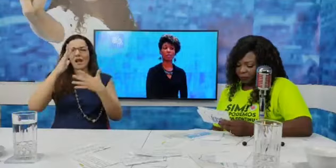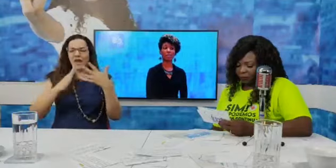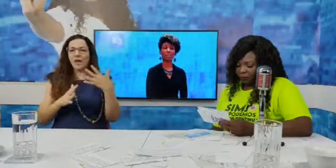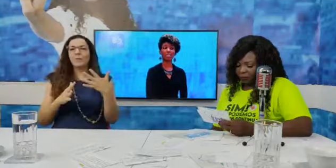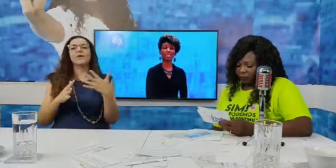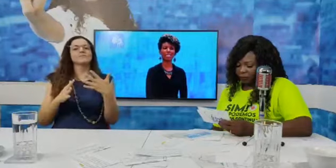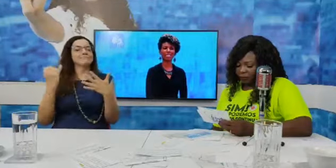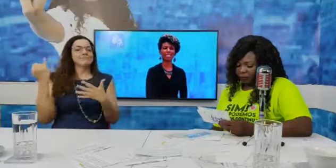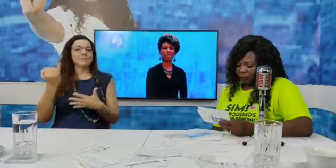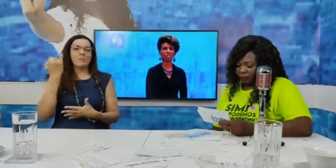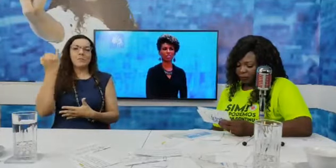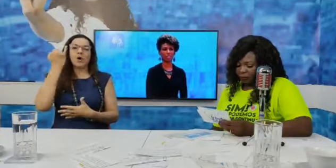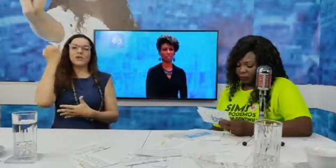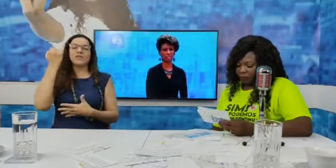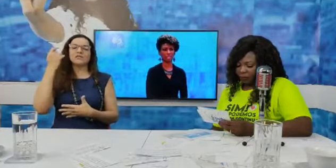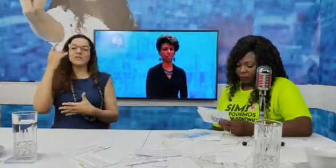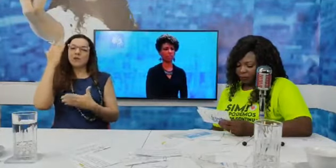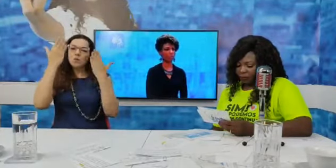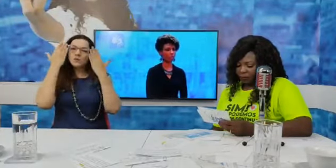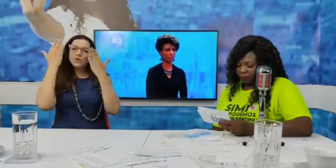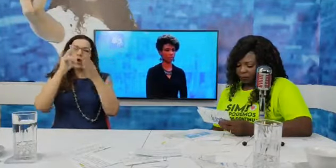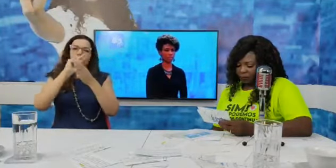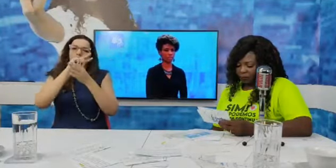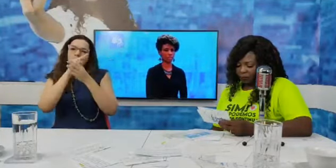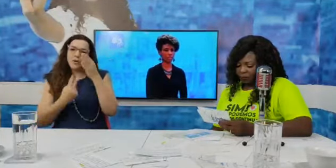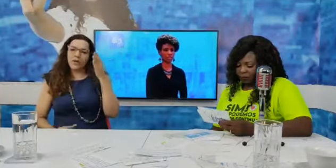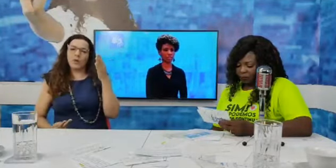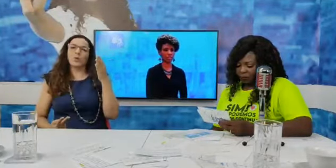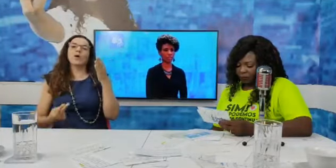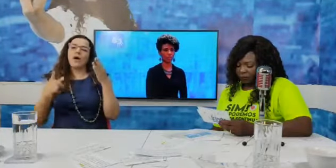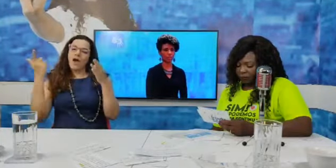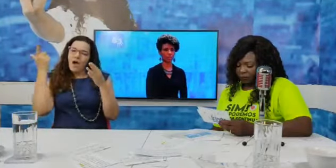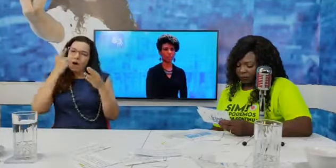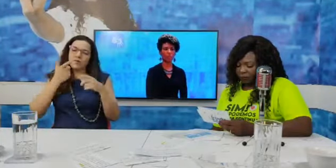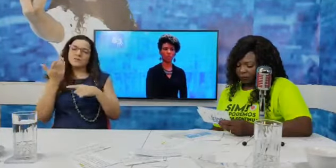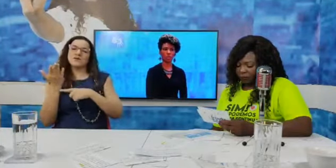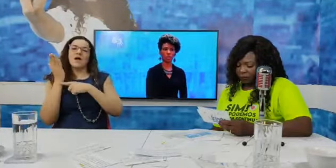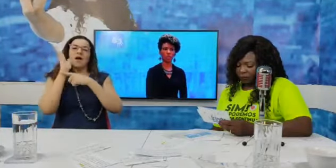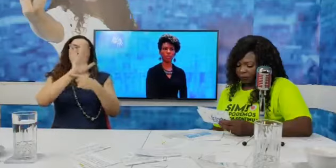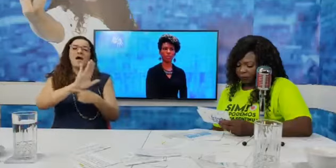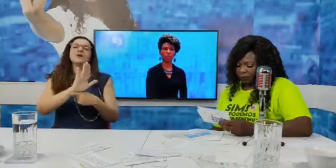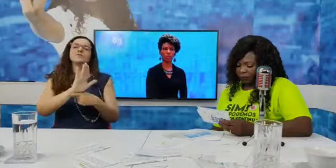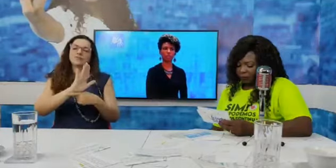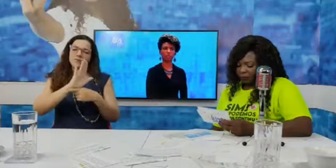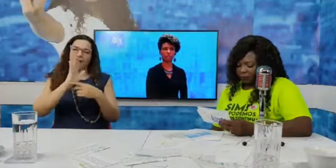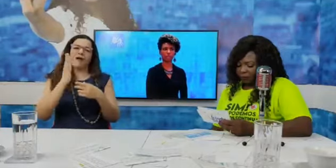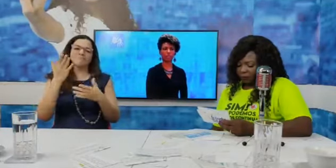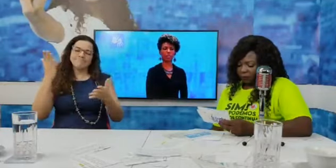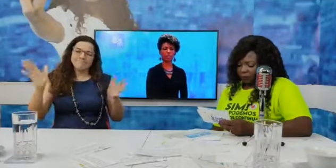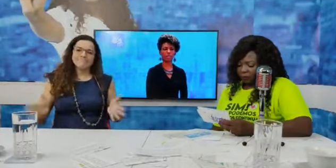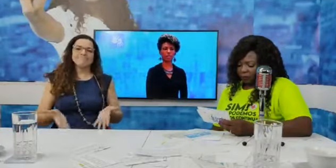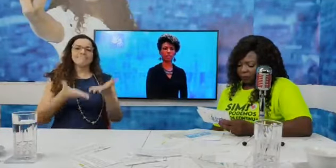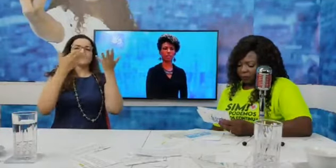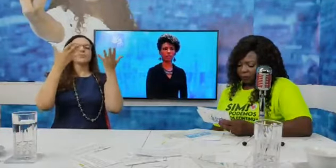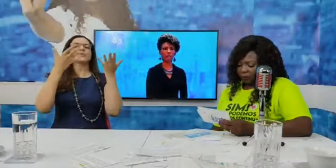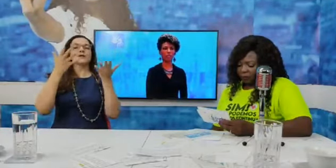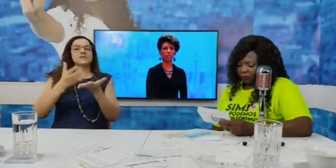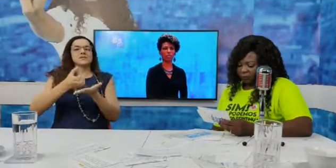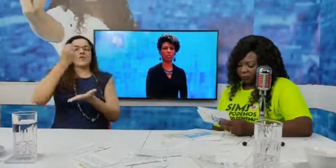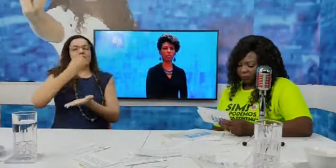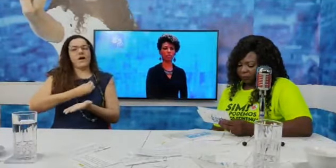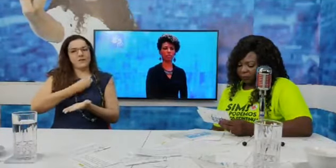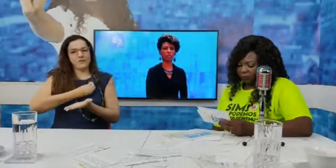psicólogo, ele precisa se desenvolver na língua de sinais. É muito importante que isso aconteça. Um psicólogo bilíngue, que possa, assim, colaborar com a